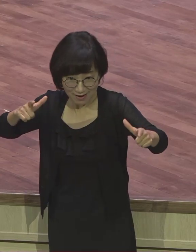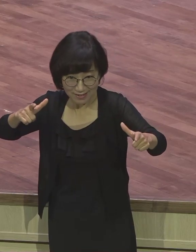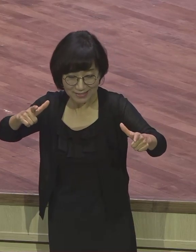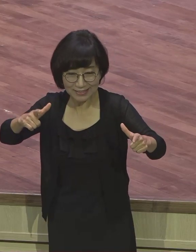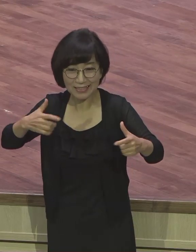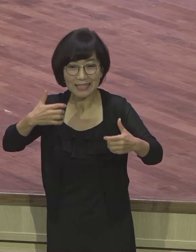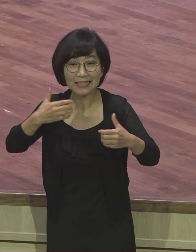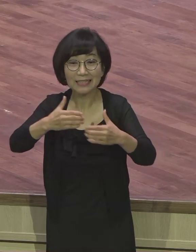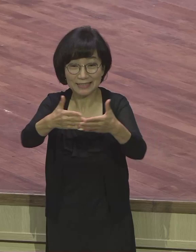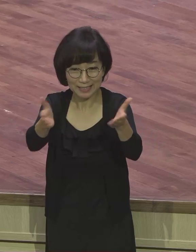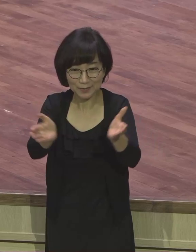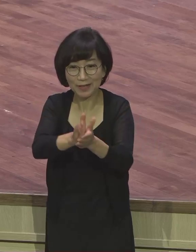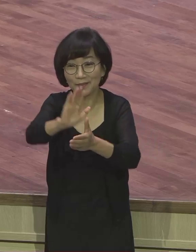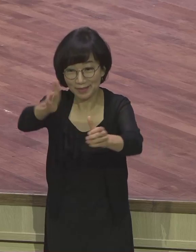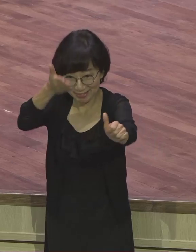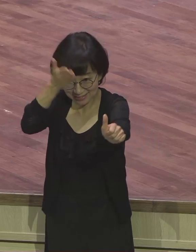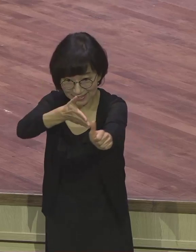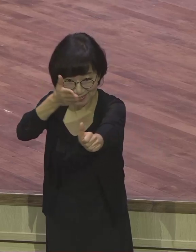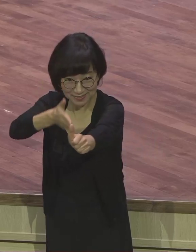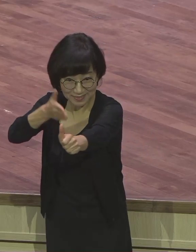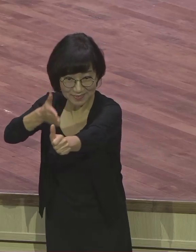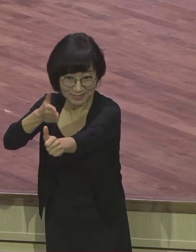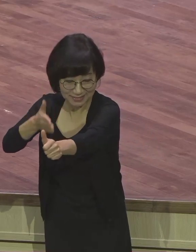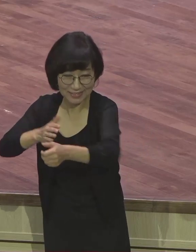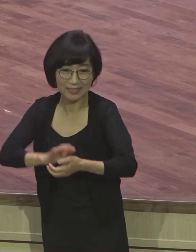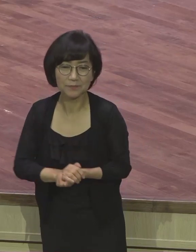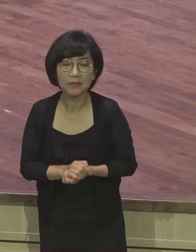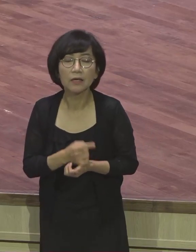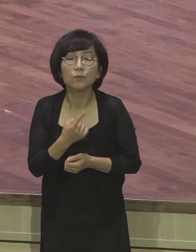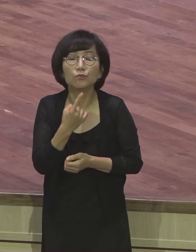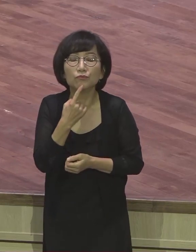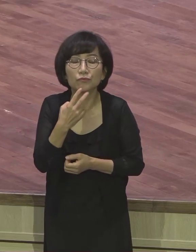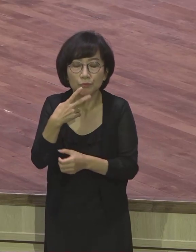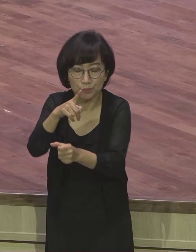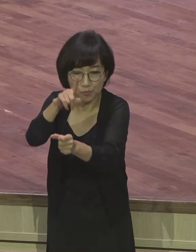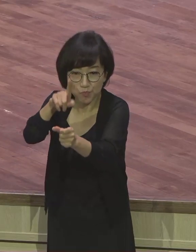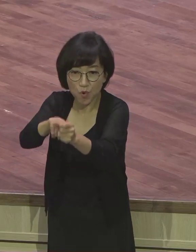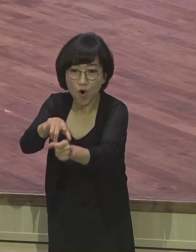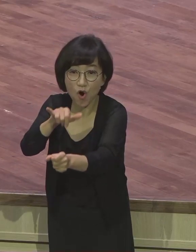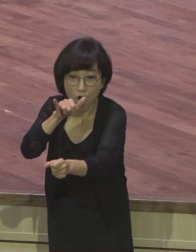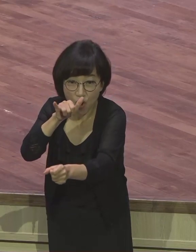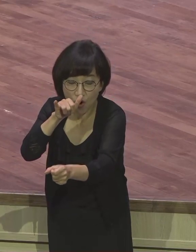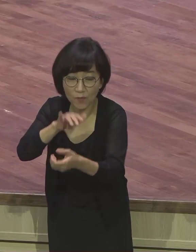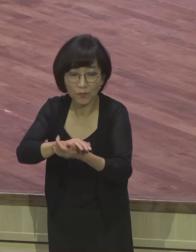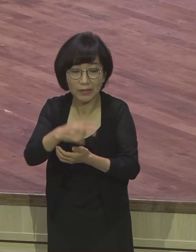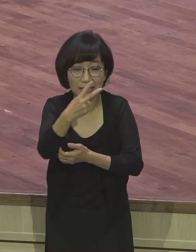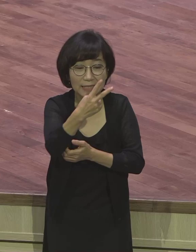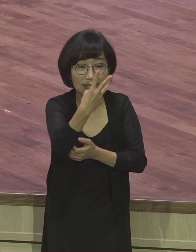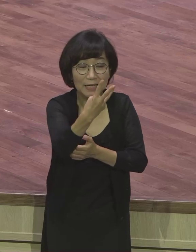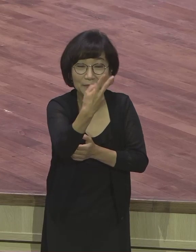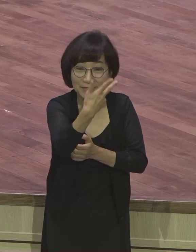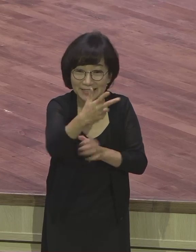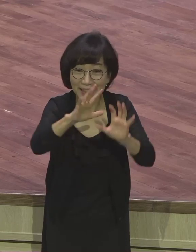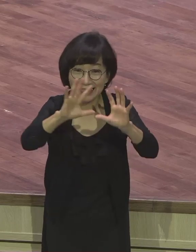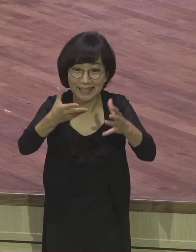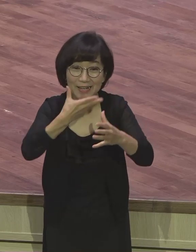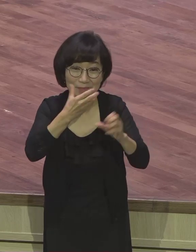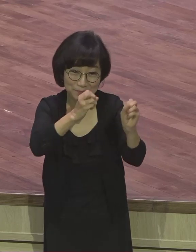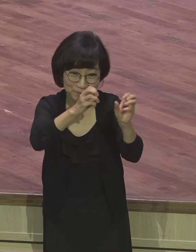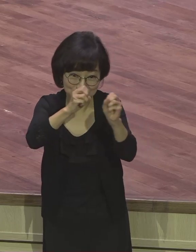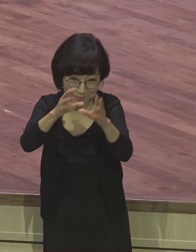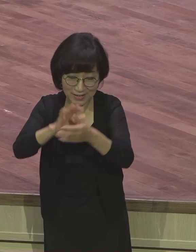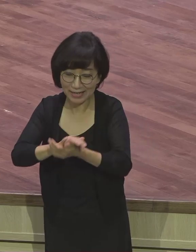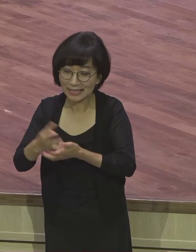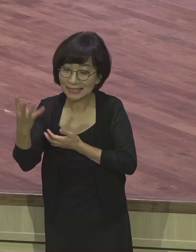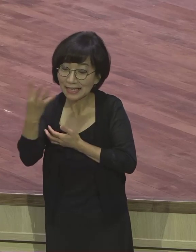바랍니다. 우리 목표는 있어요. 237 나라 복음화, 사천 말씀 운동 있습니다. 이게 부담 주는